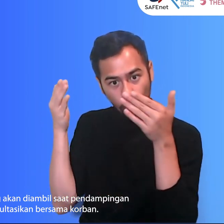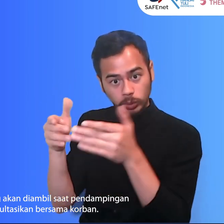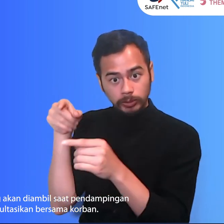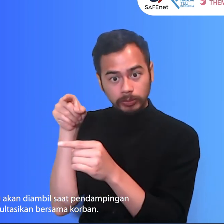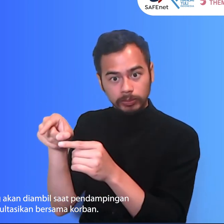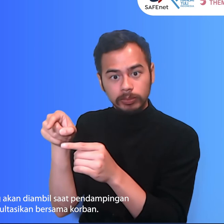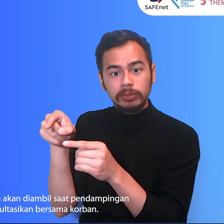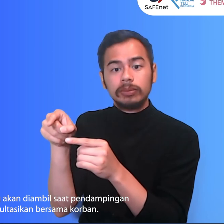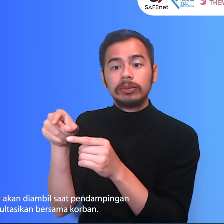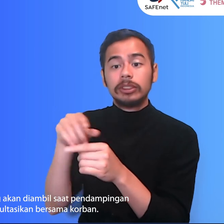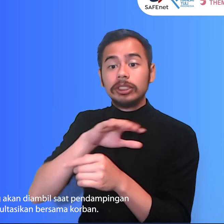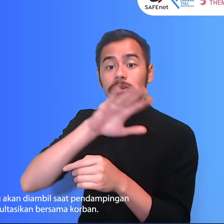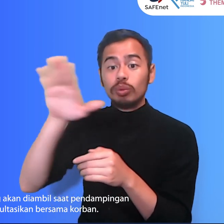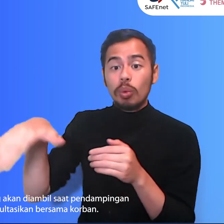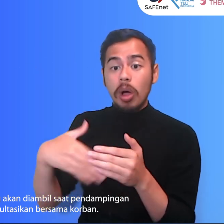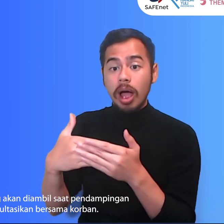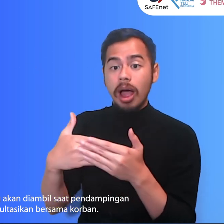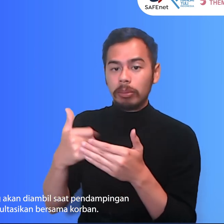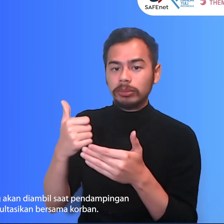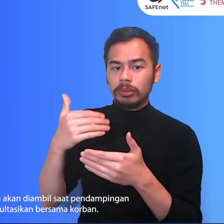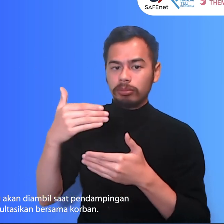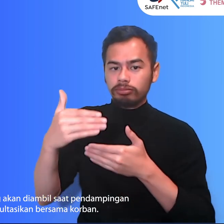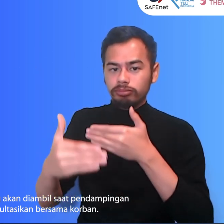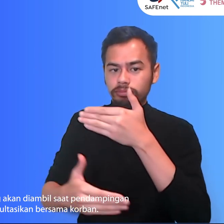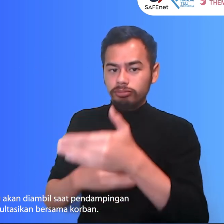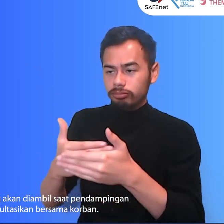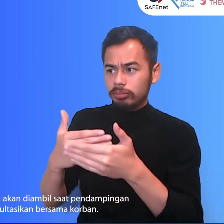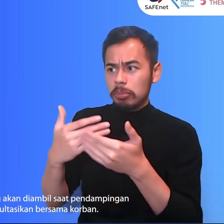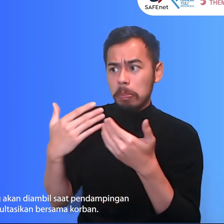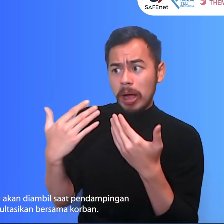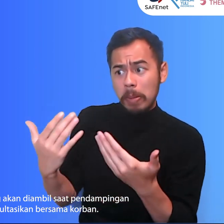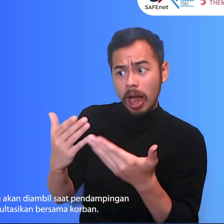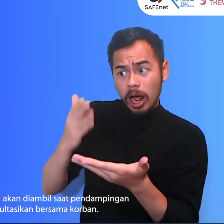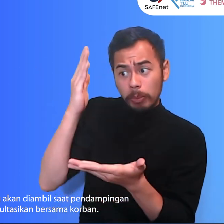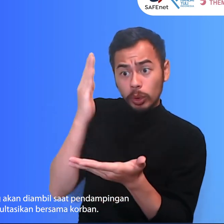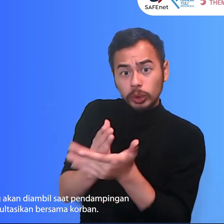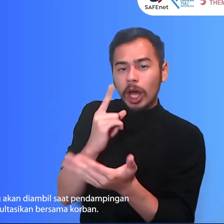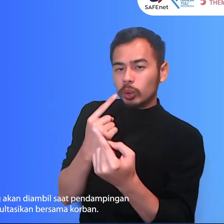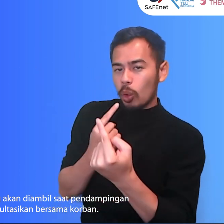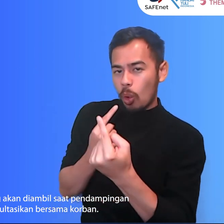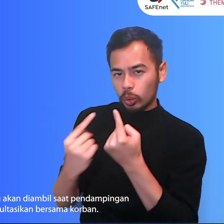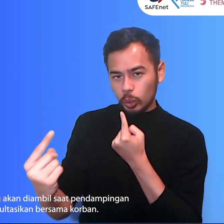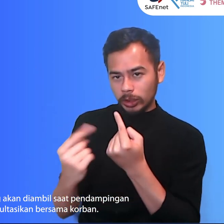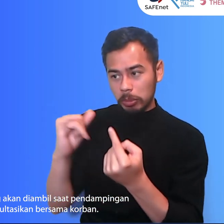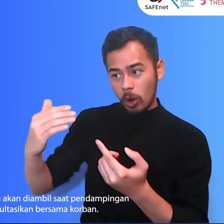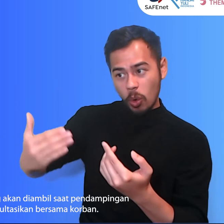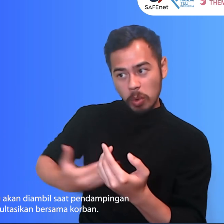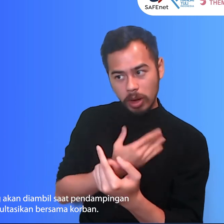tindakan yang akan diambil saat pendampingan harus dikonsultasikan bersama dengan korban